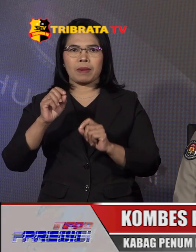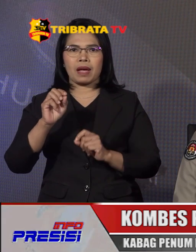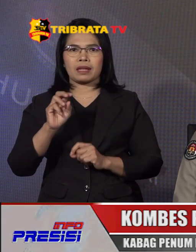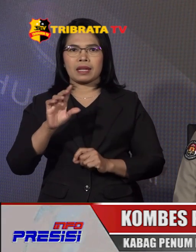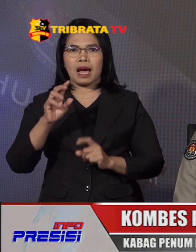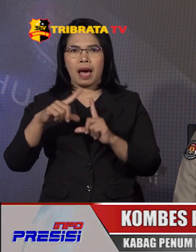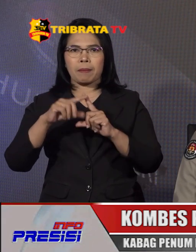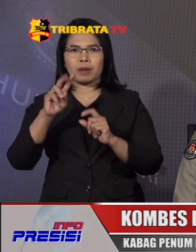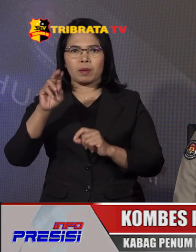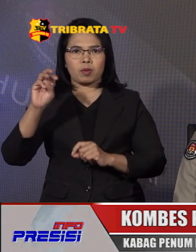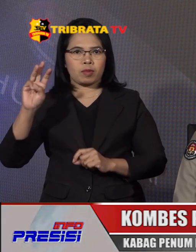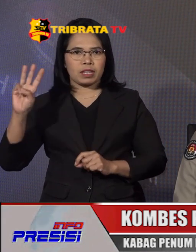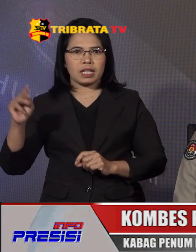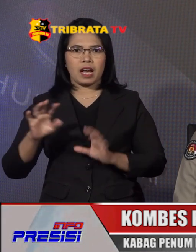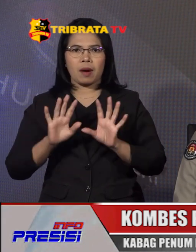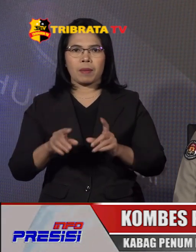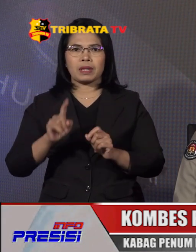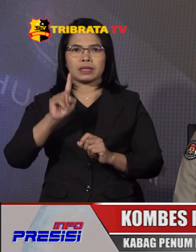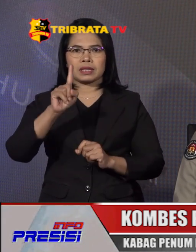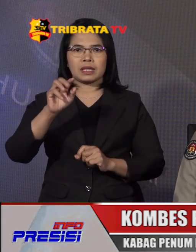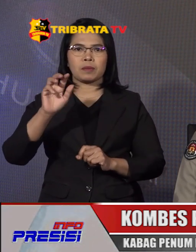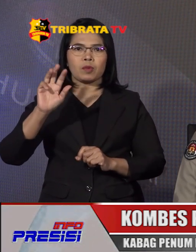2023 sebanyak